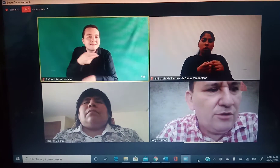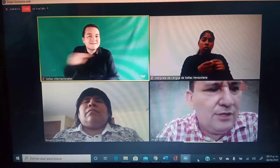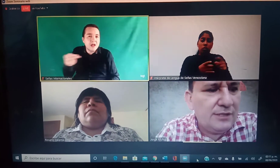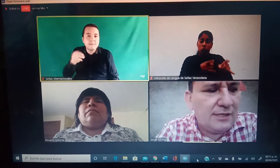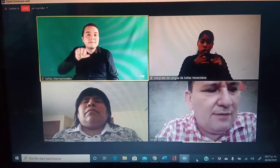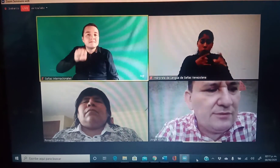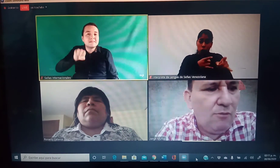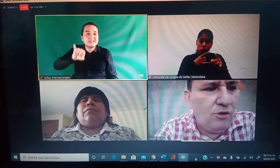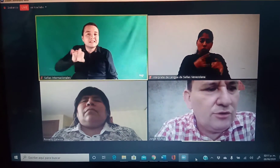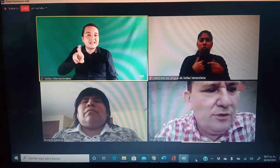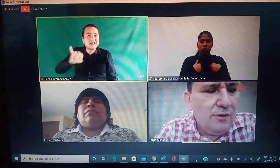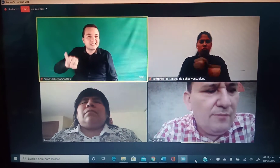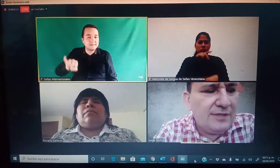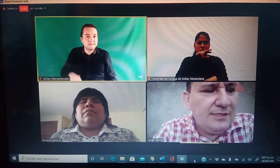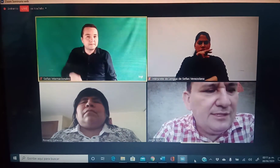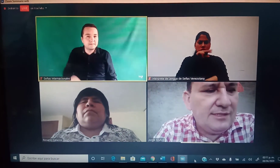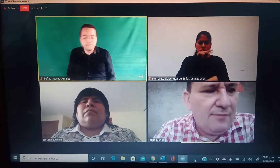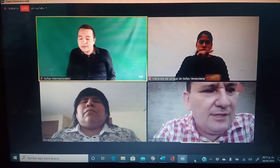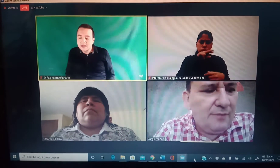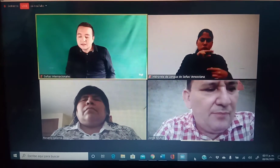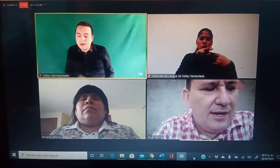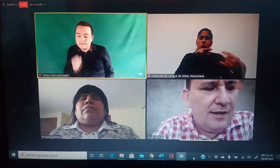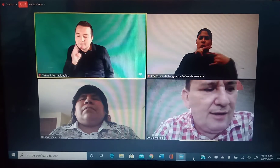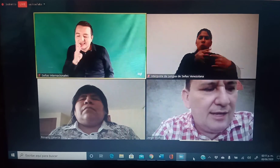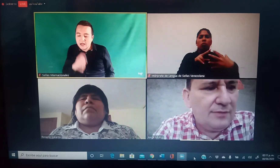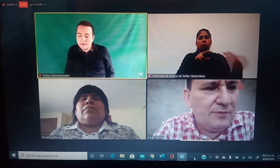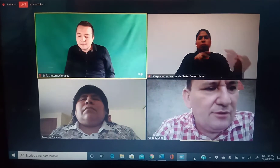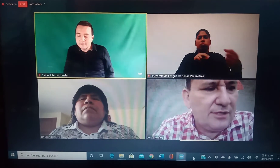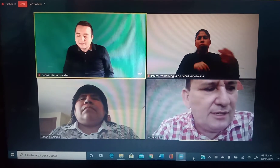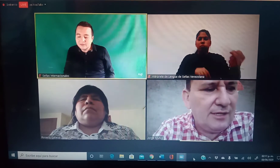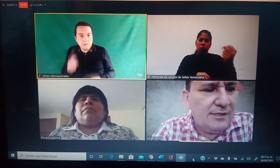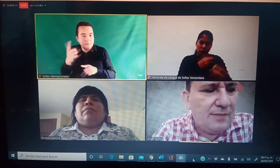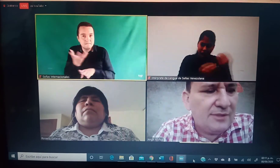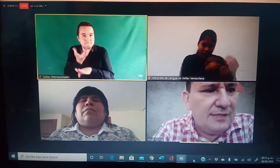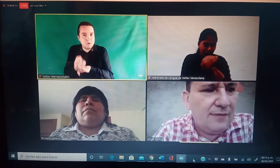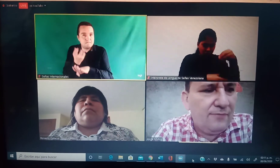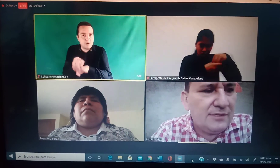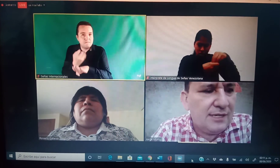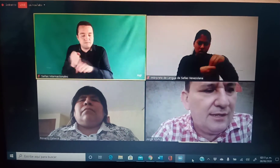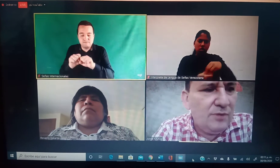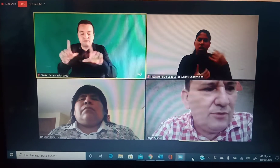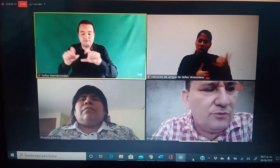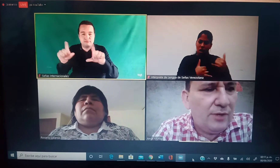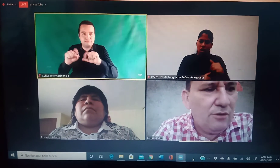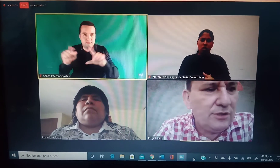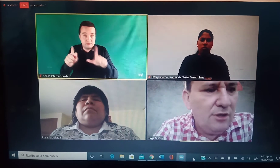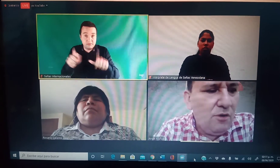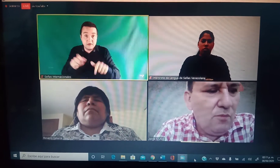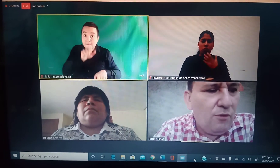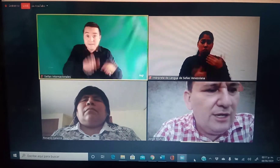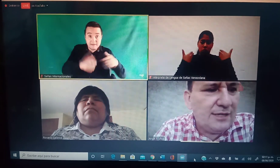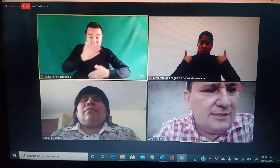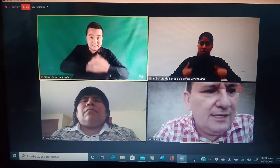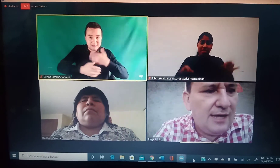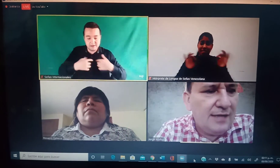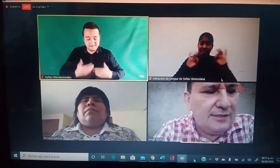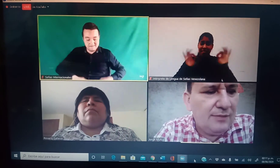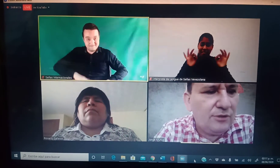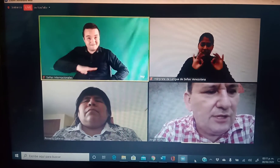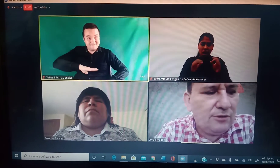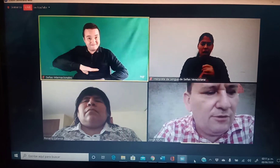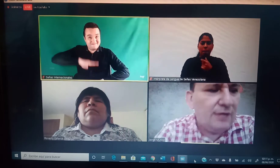órdenes a través de voz, precisamente para aquellas personas que tienen discapacidad física en miembros superiores, poder acceder